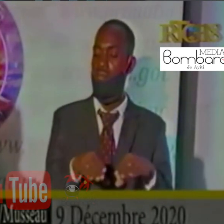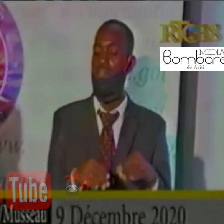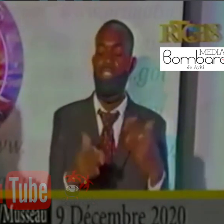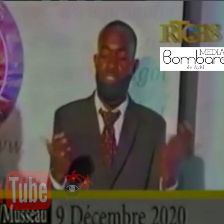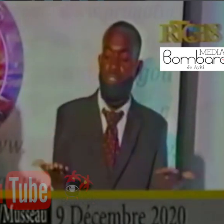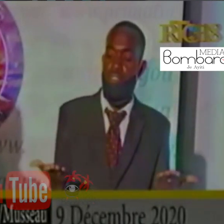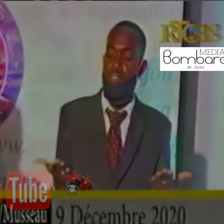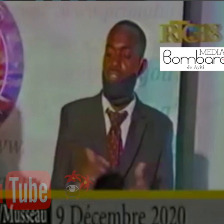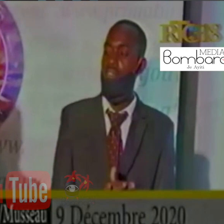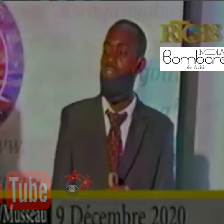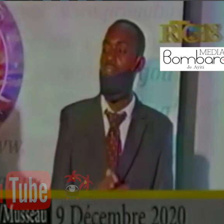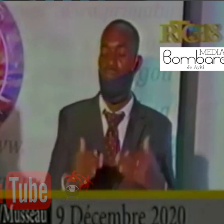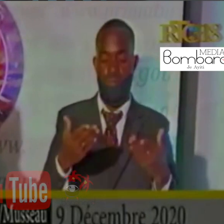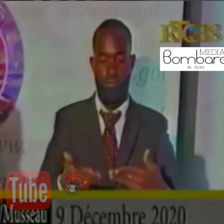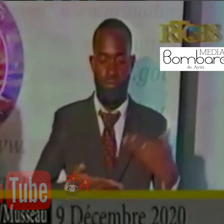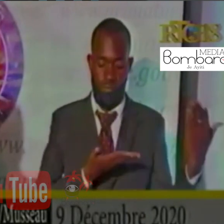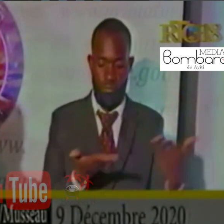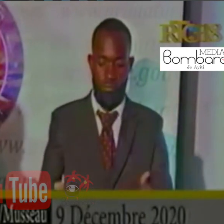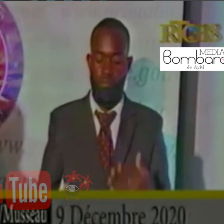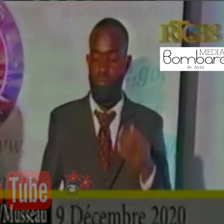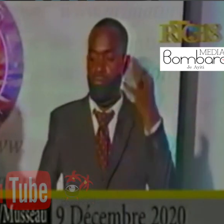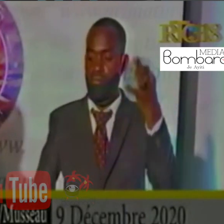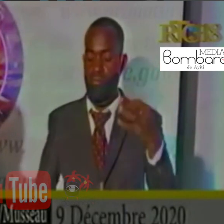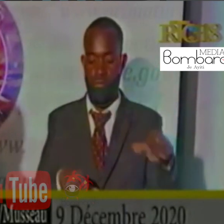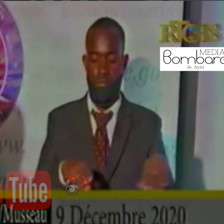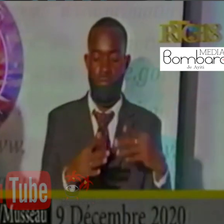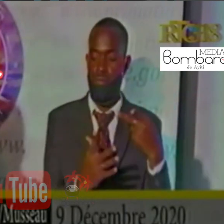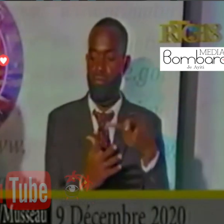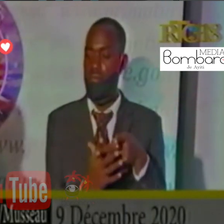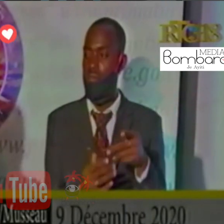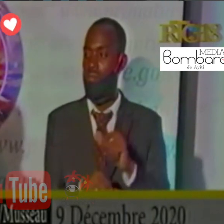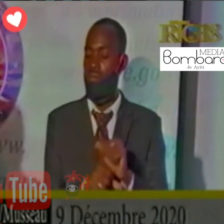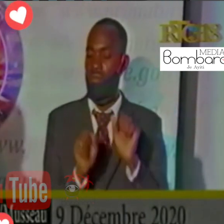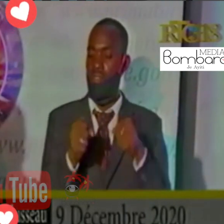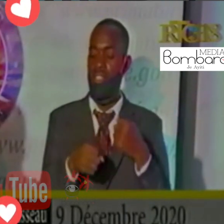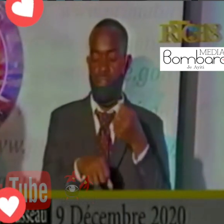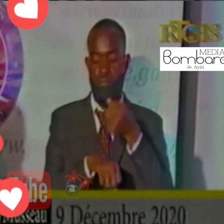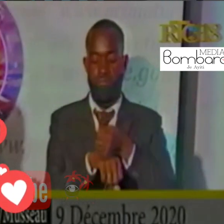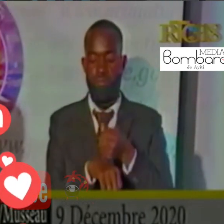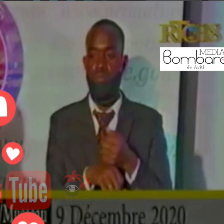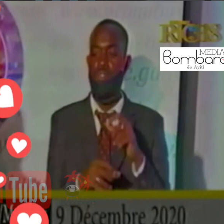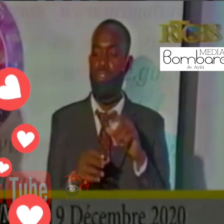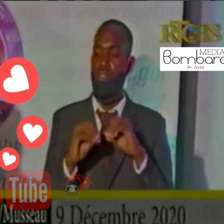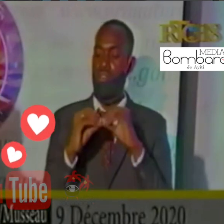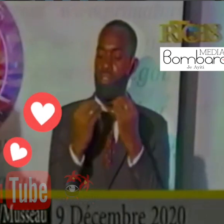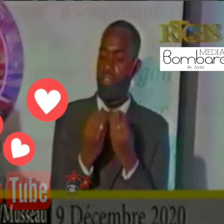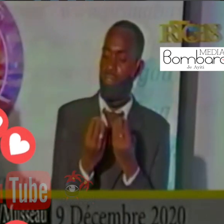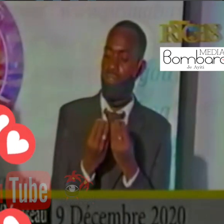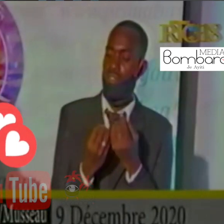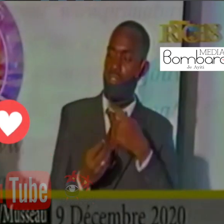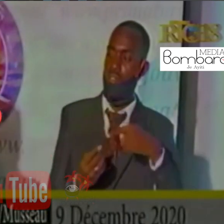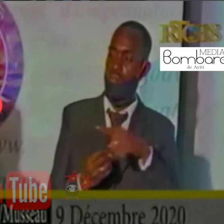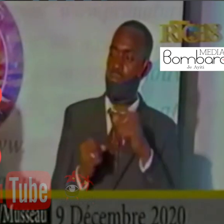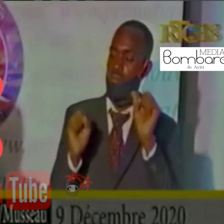Ainsi, je viendrai vers vous pour qu'ensemble, nous puissions établir et définir les cadres organisationnels pour